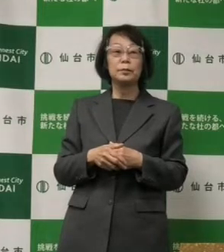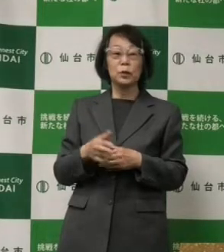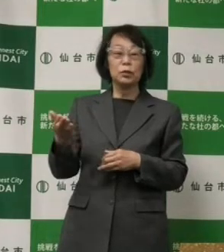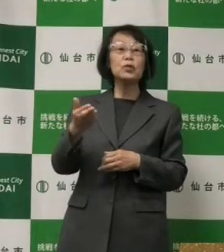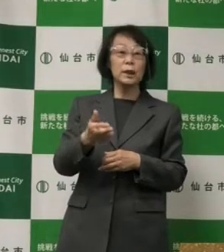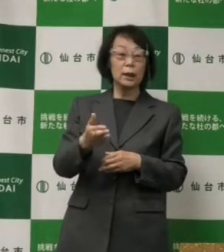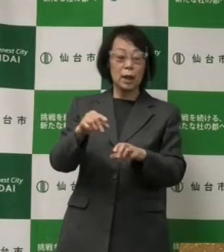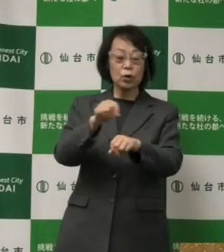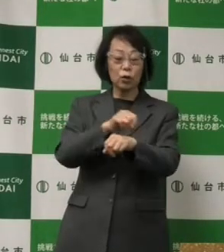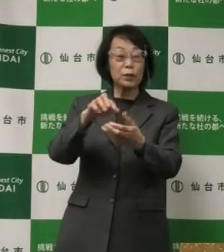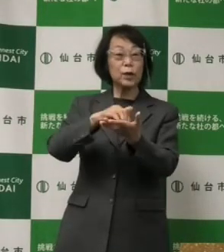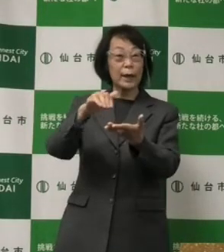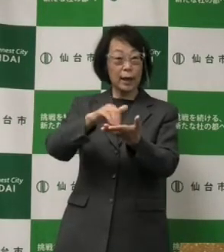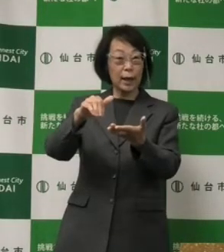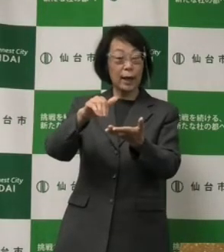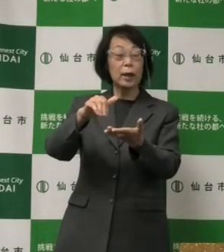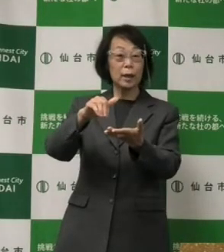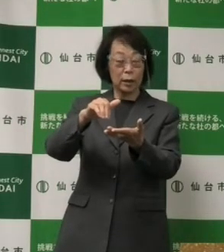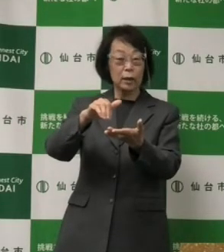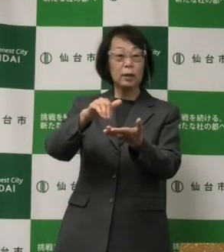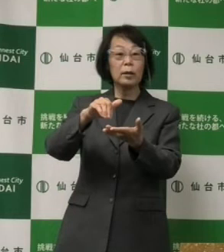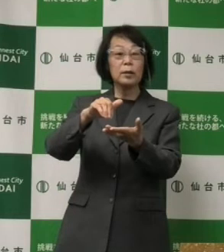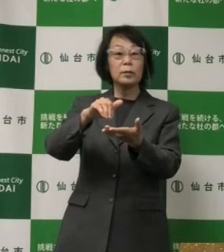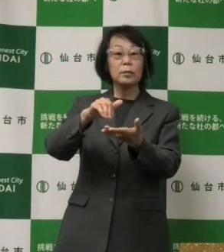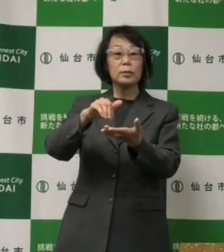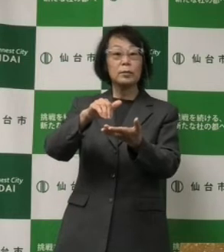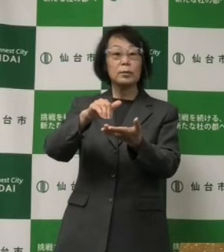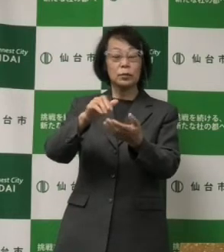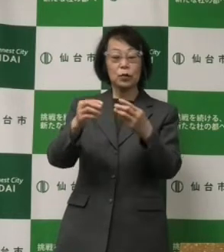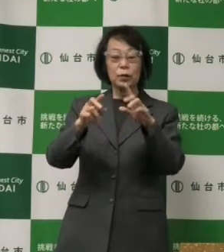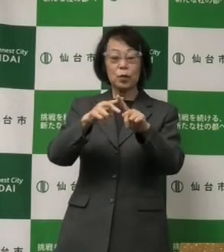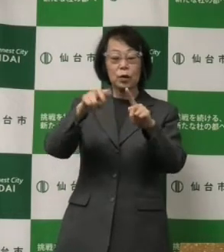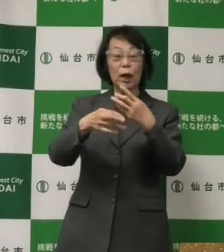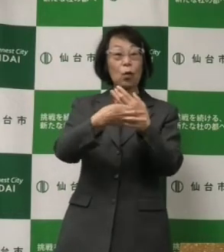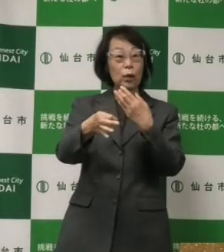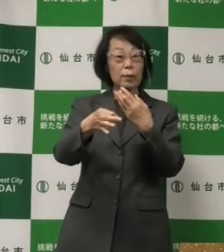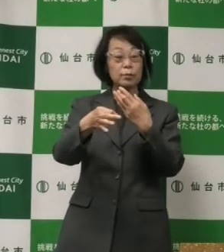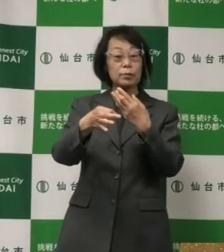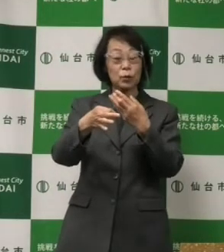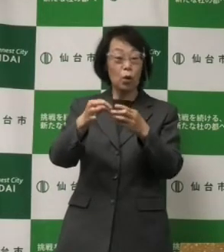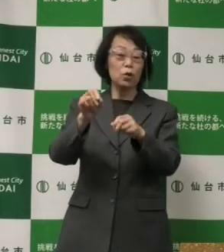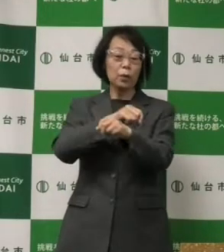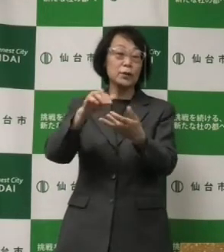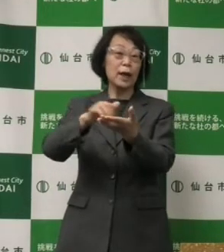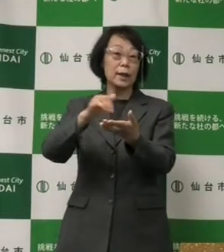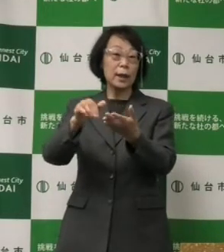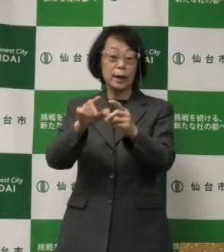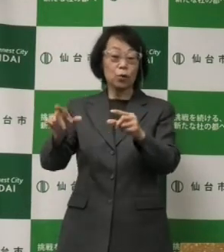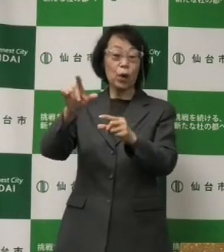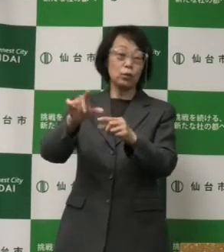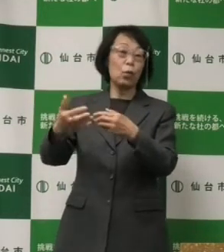次に、特別会計でございますが、介護保険事業特別会計で増額補正を行います